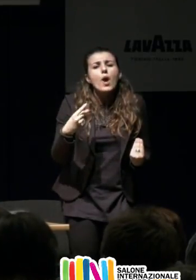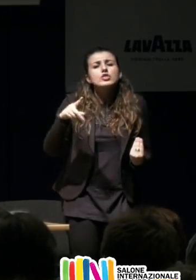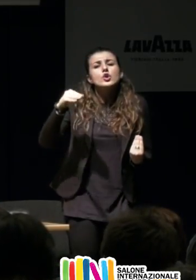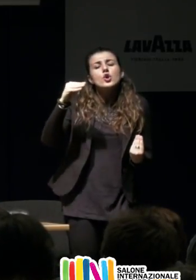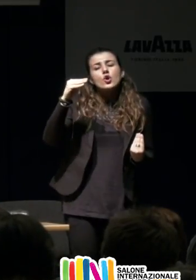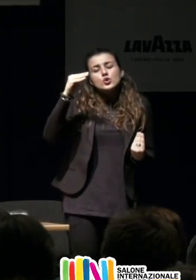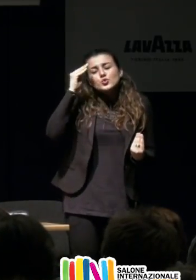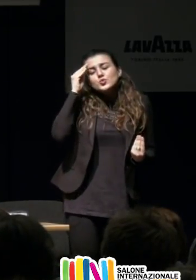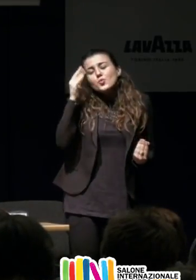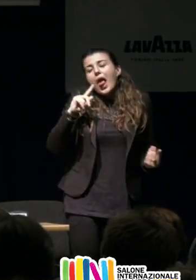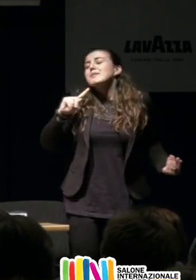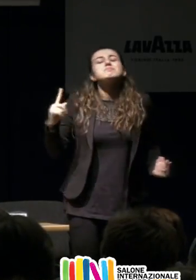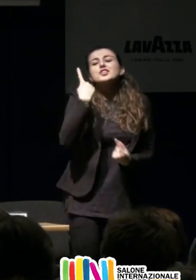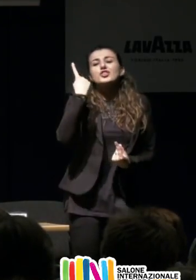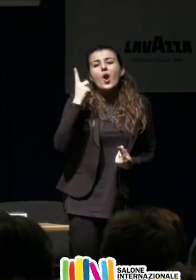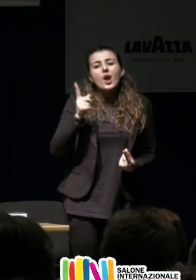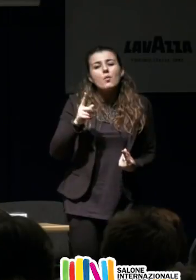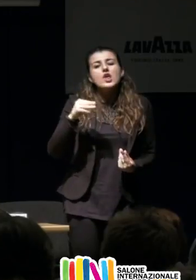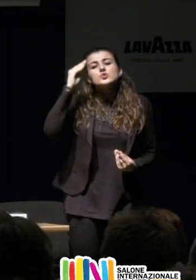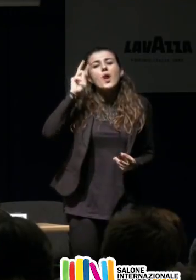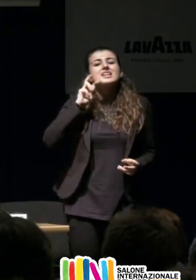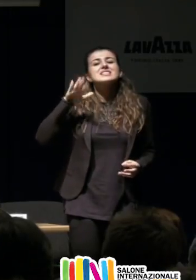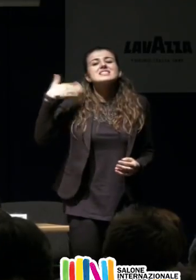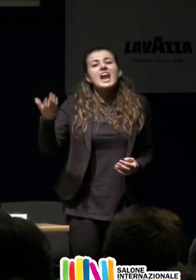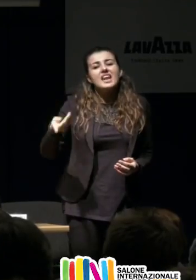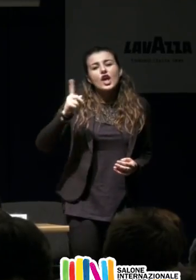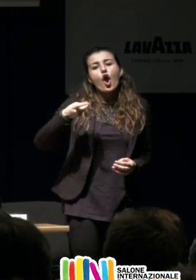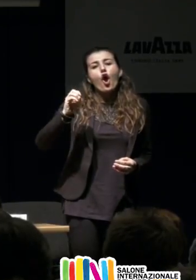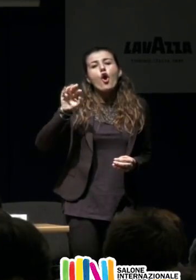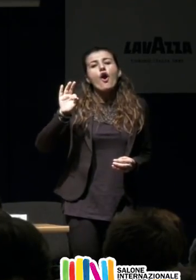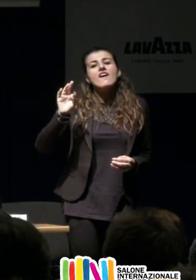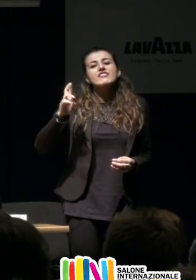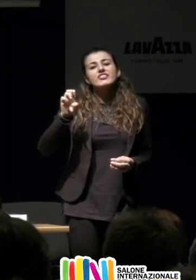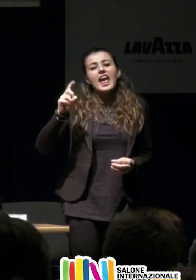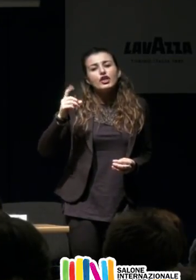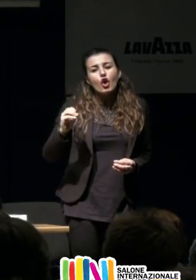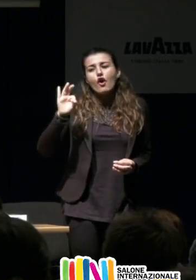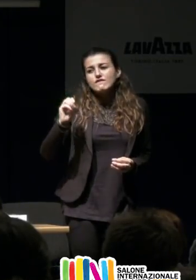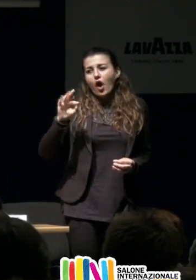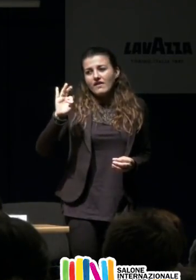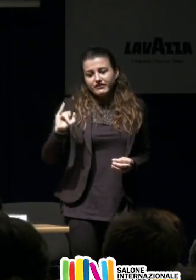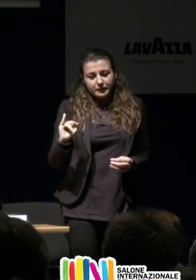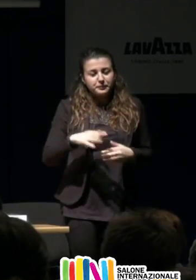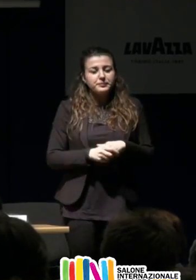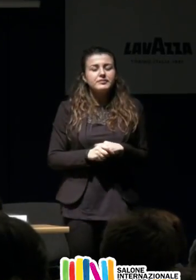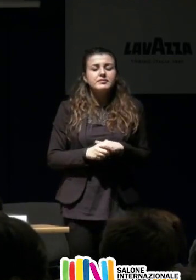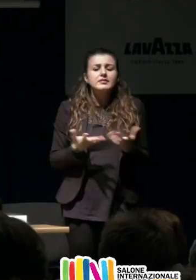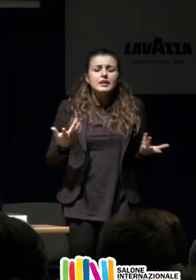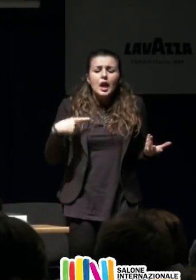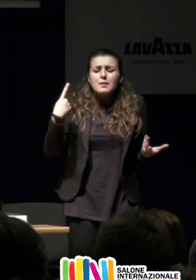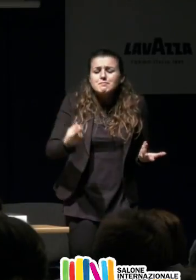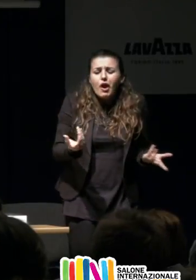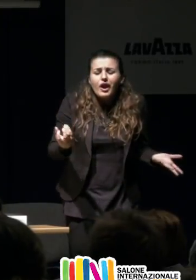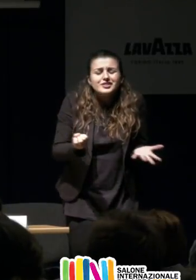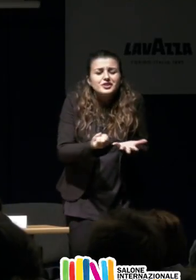che io abbia mai frequentato in vita mia che è quella dello straniero di goffredo fofi e niente poi come succede